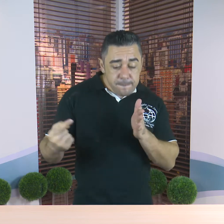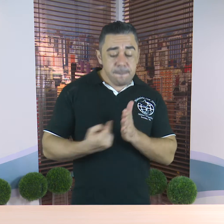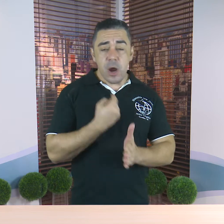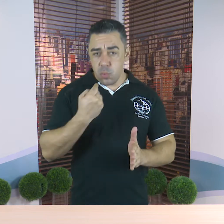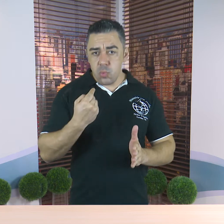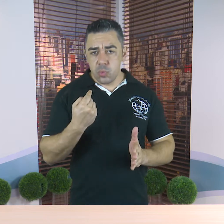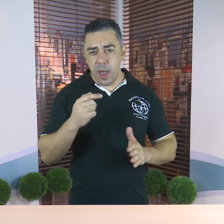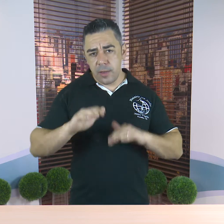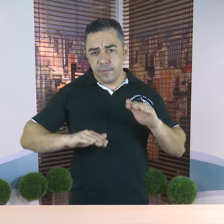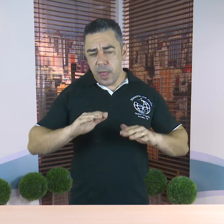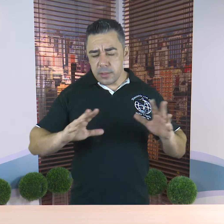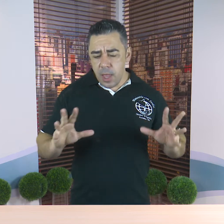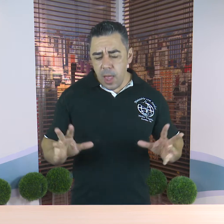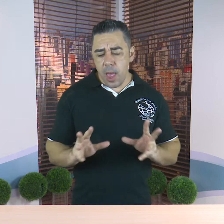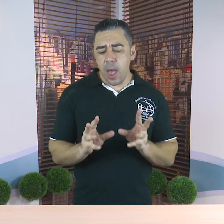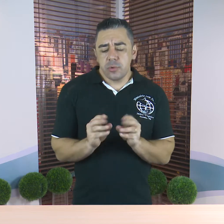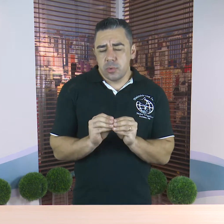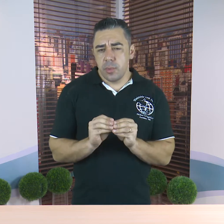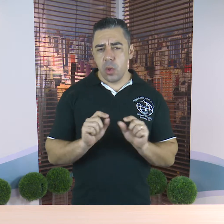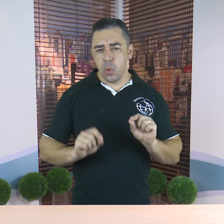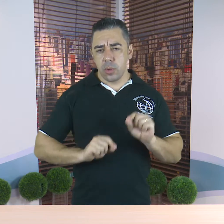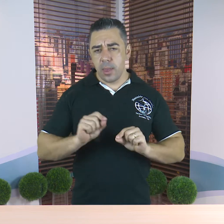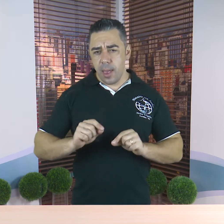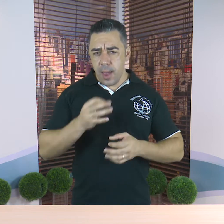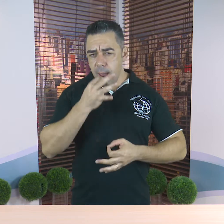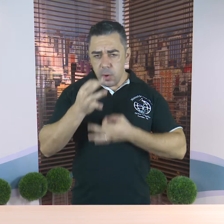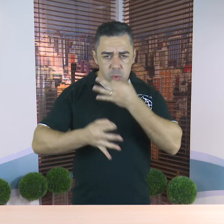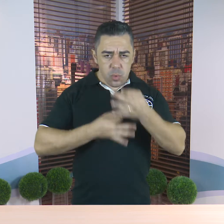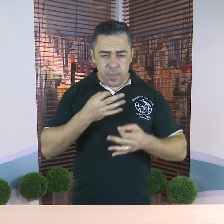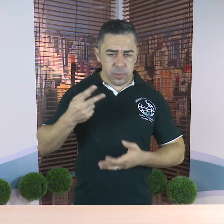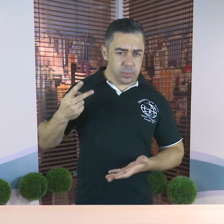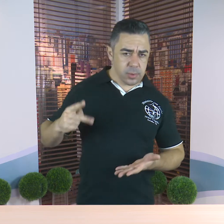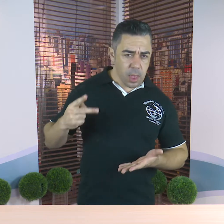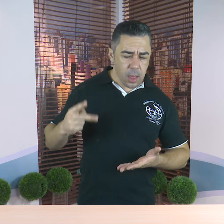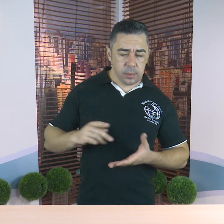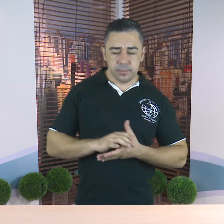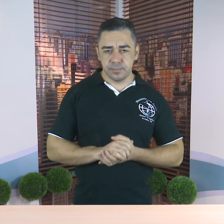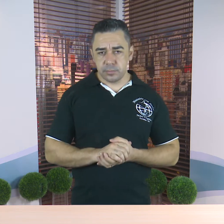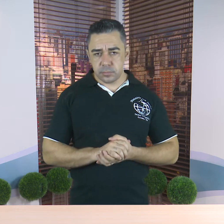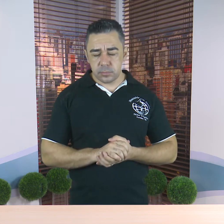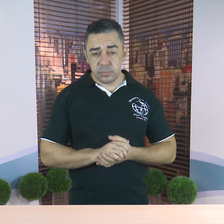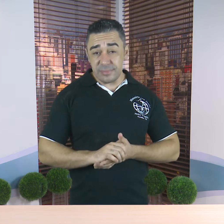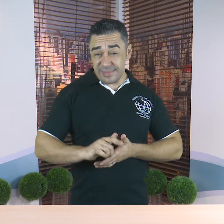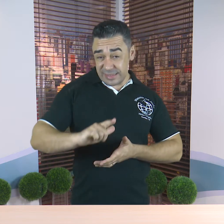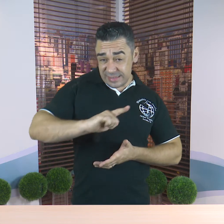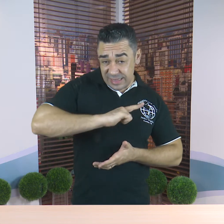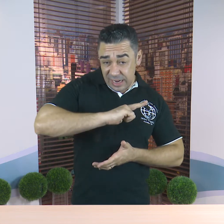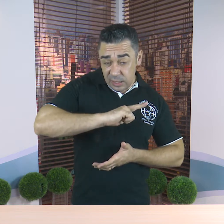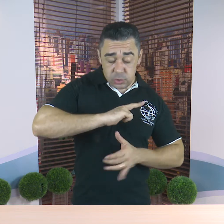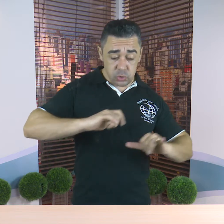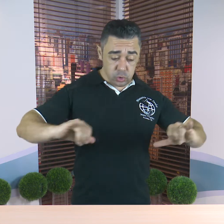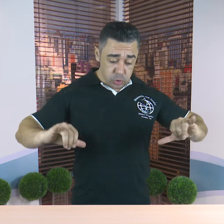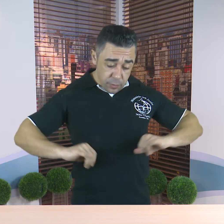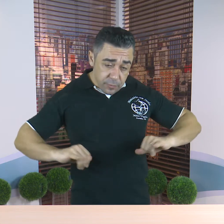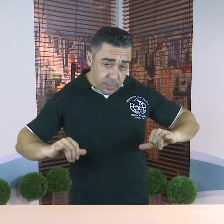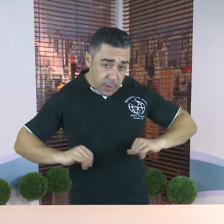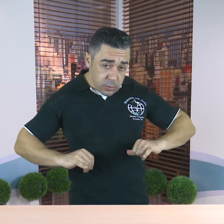resumidamente, expressa os argumentos desse amigo. Se há sofrimento, há pecado